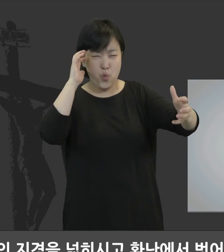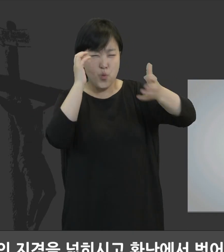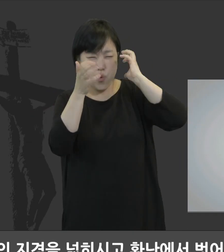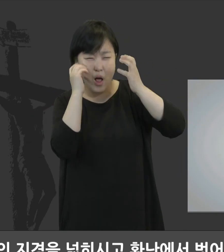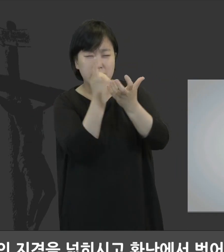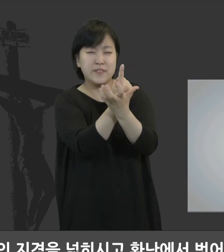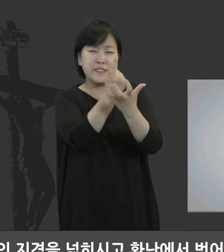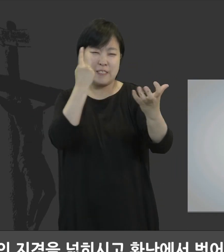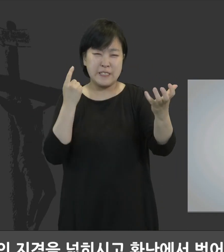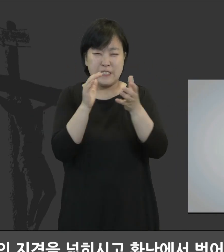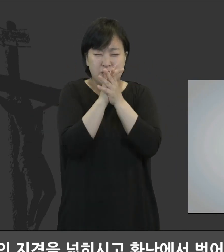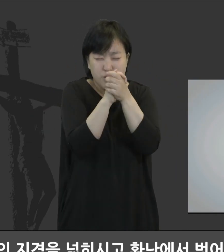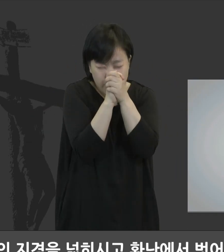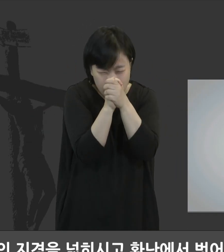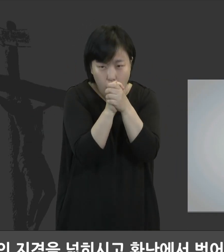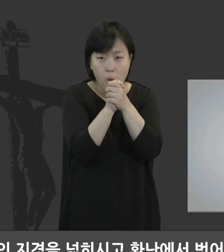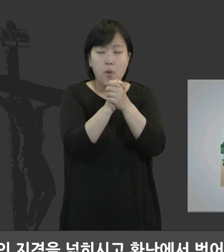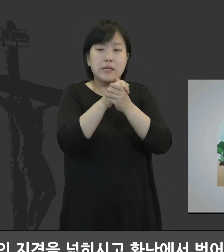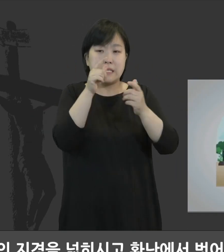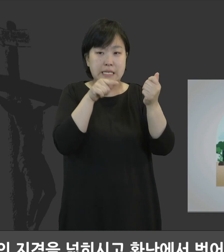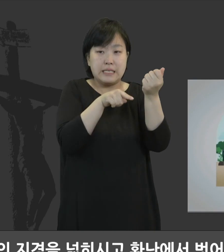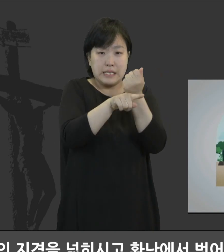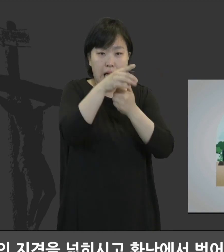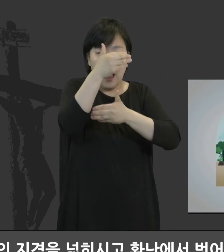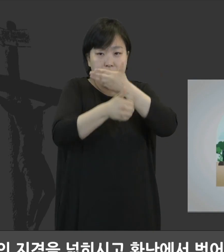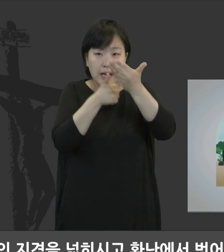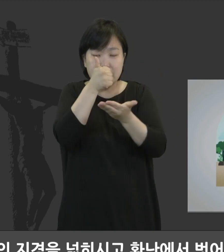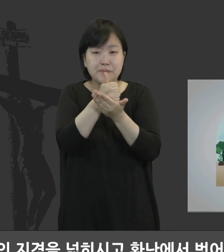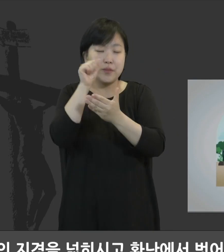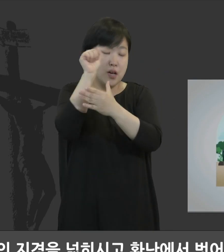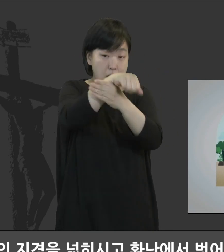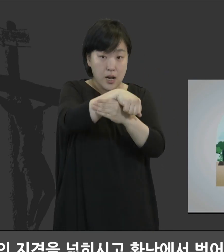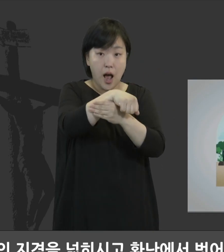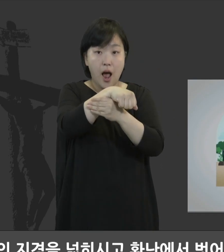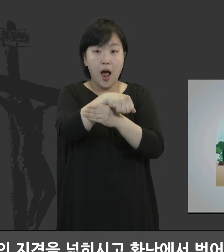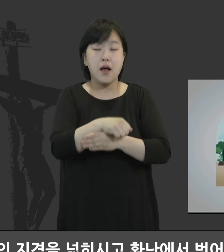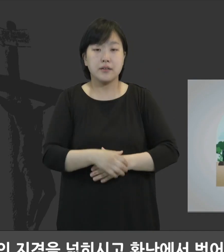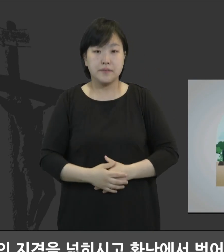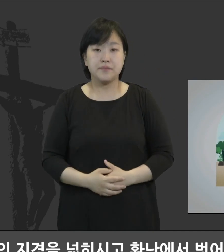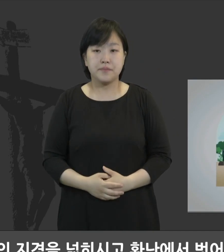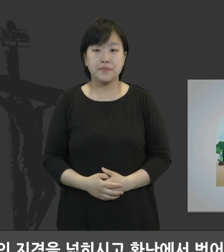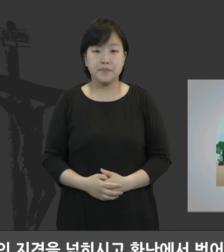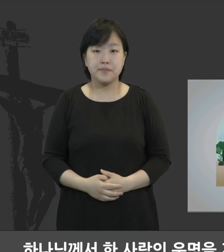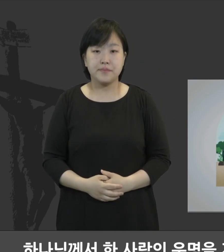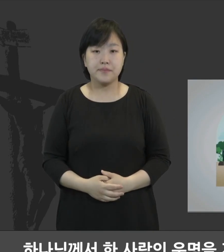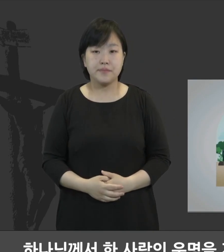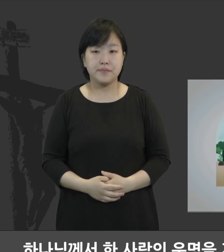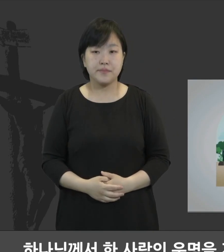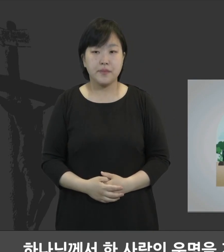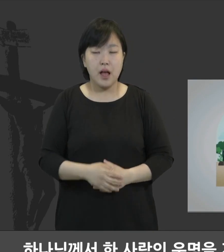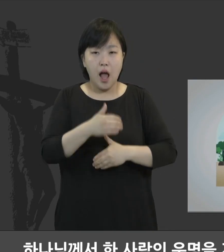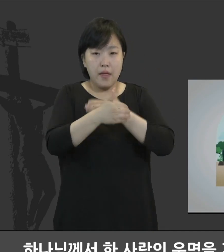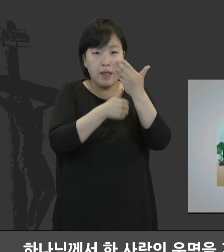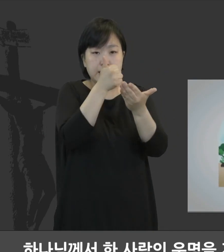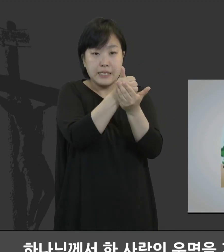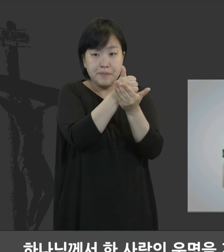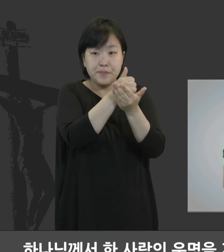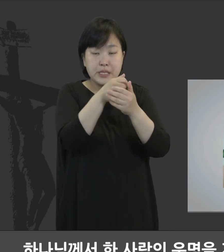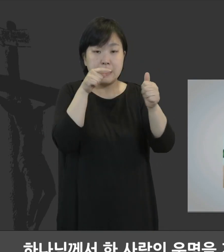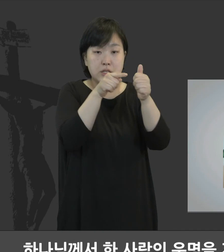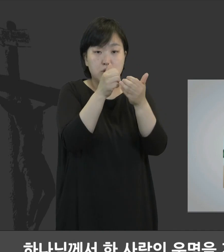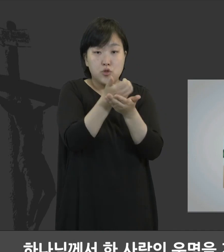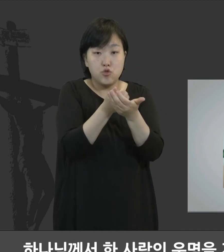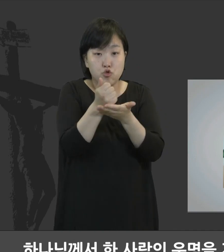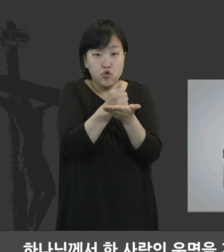복을 달라고 간구한 야베스의 기도를 하나님께서 들어주셨기 때문입니다. 하나님께서 한 사람의